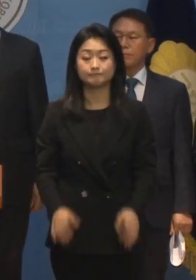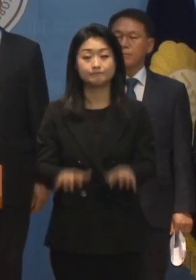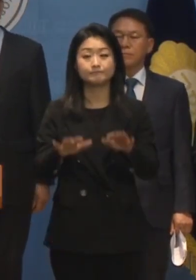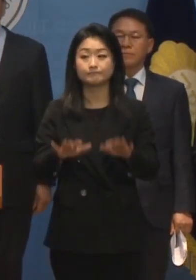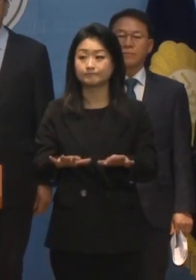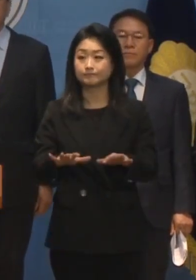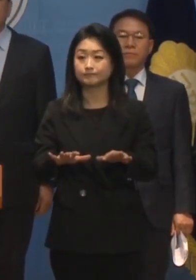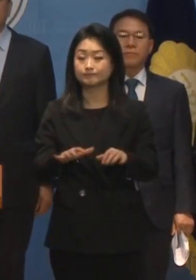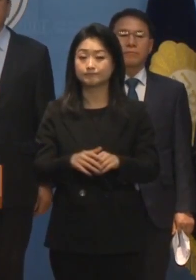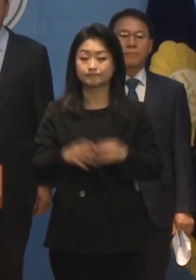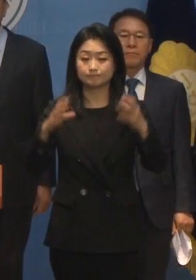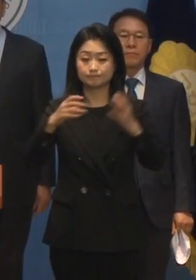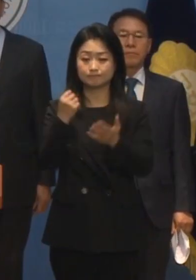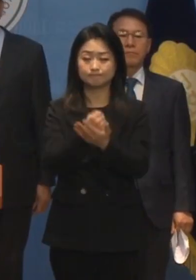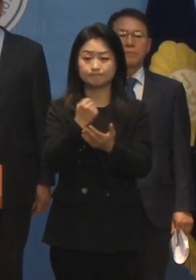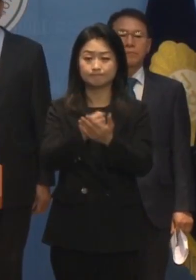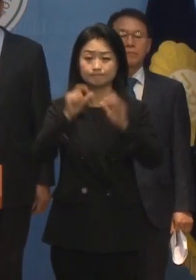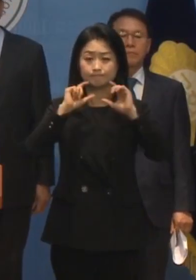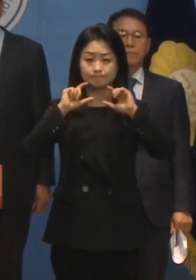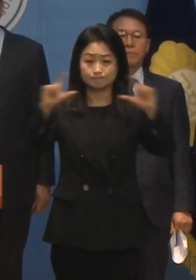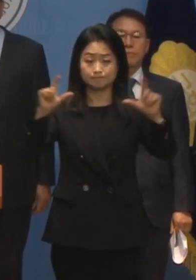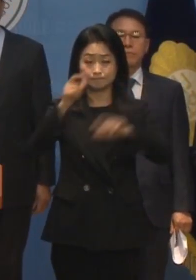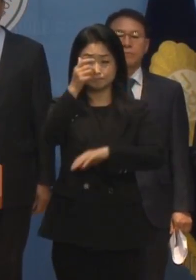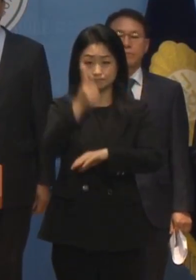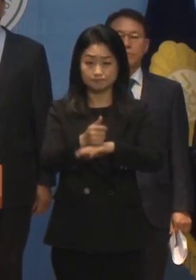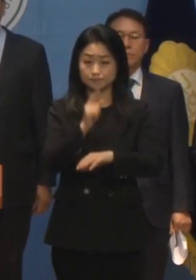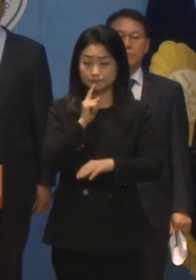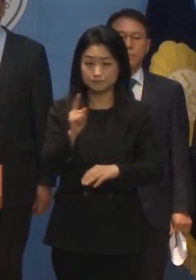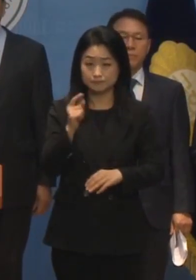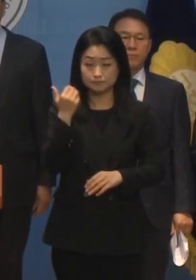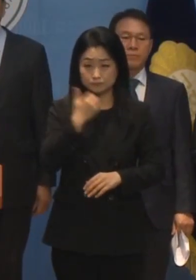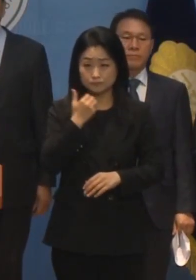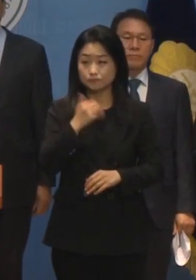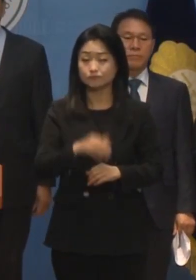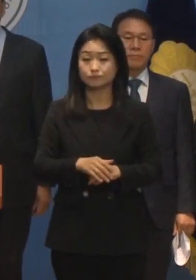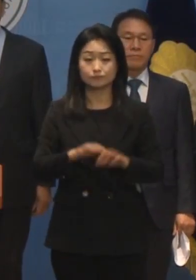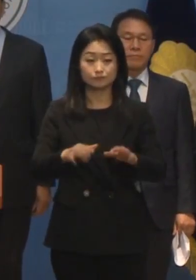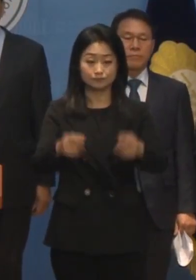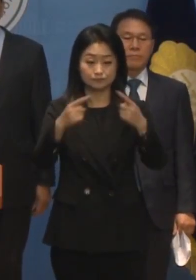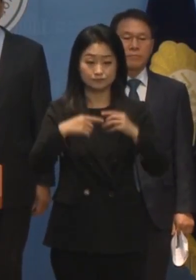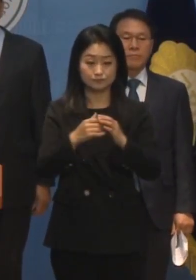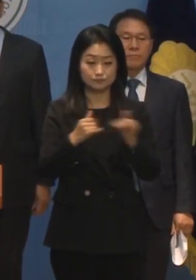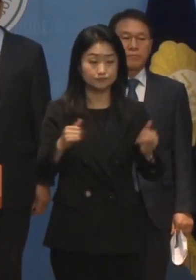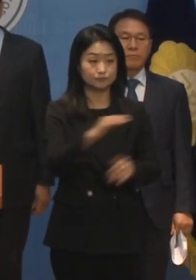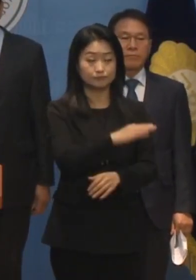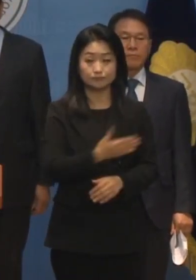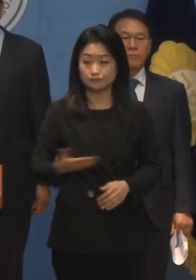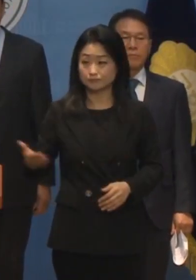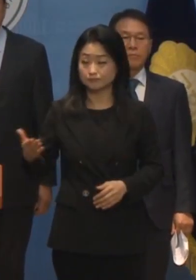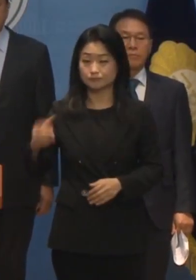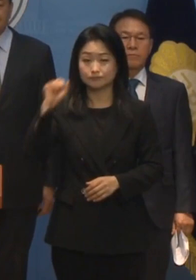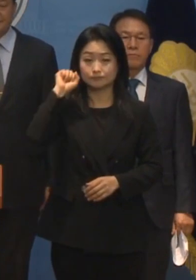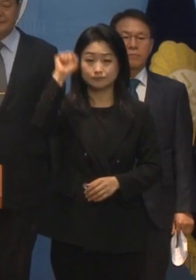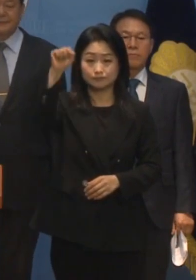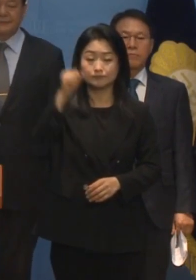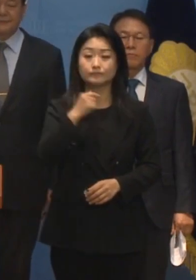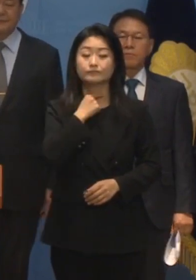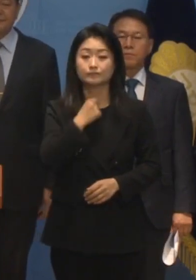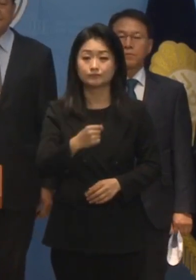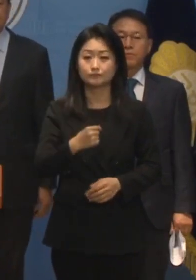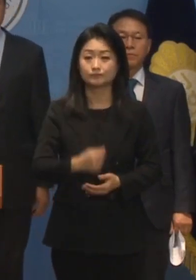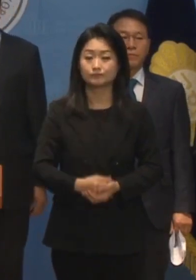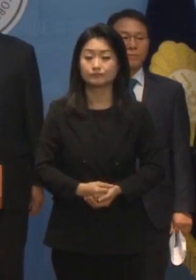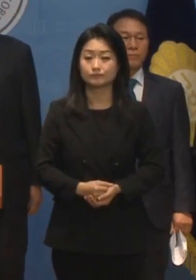오늘 시국선언의 마무리는 참석하신 분들과 함께 구호를 제창하면서 마무리하겠습니다.